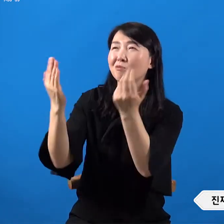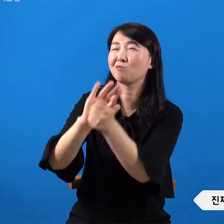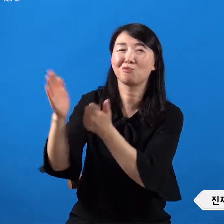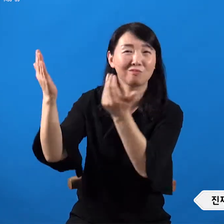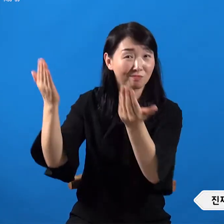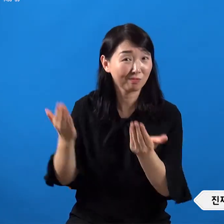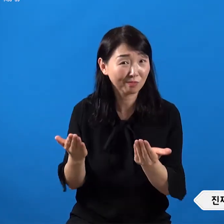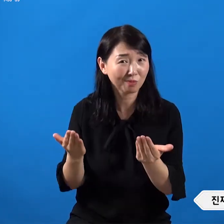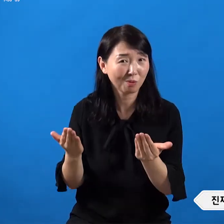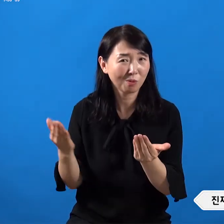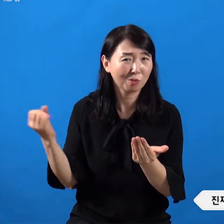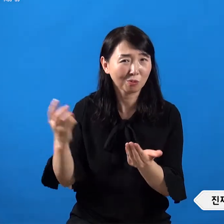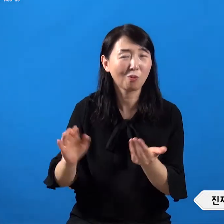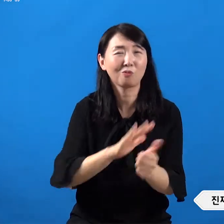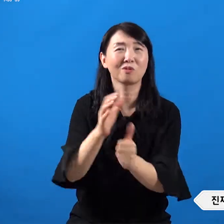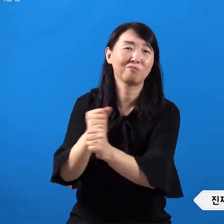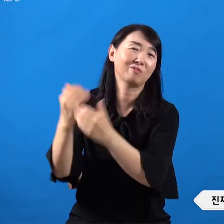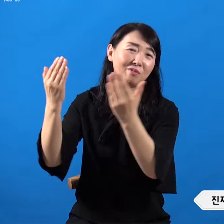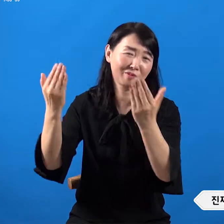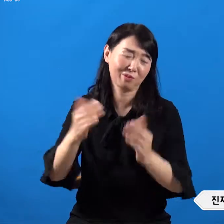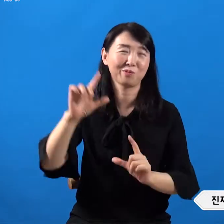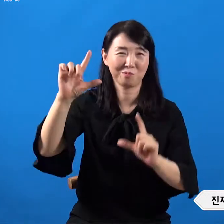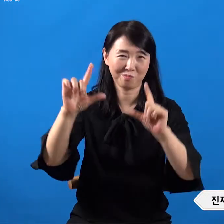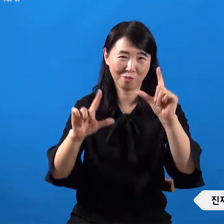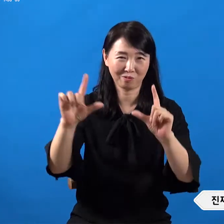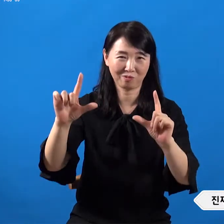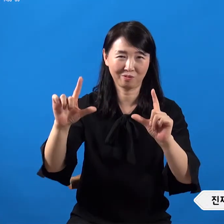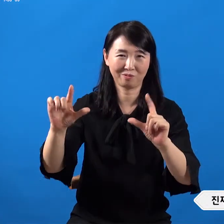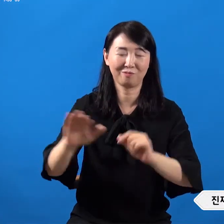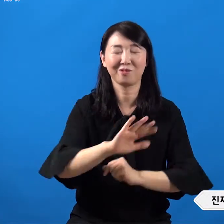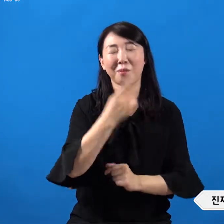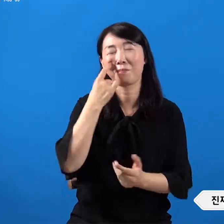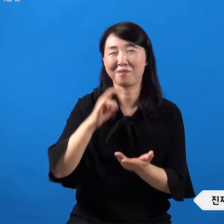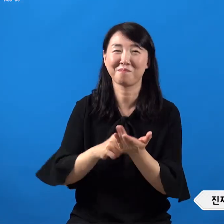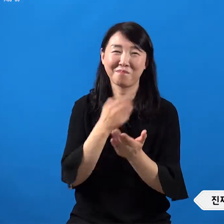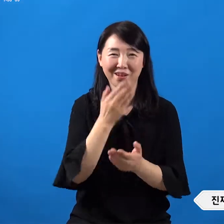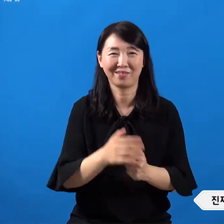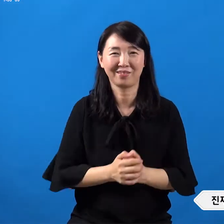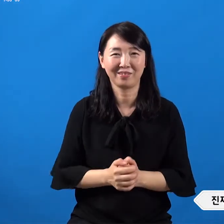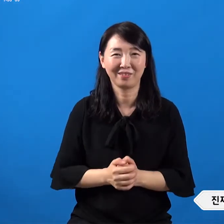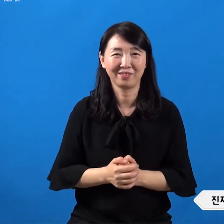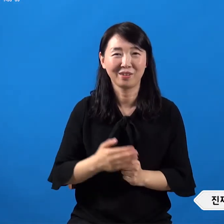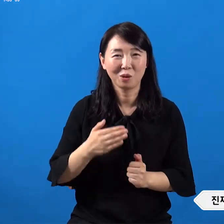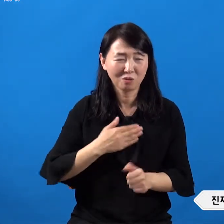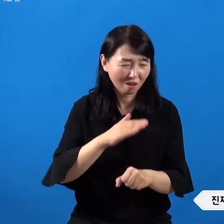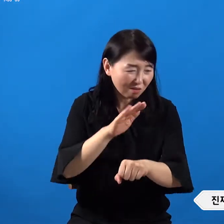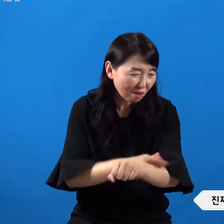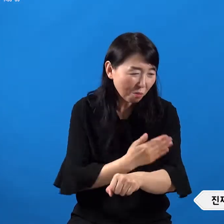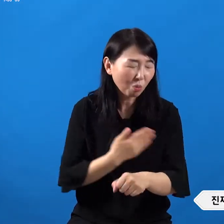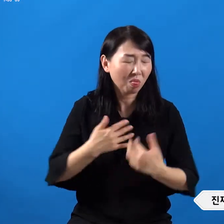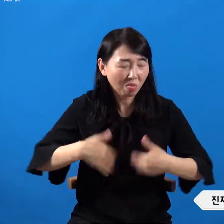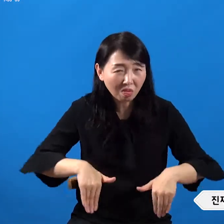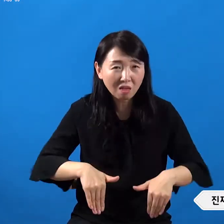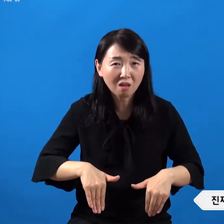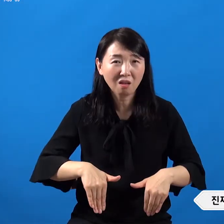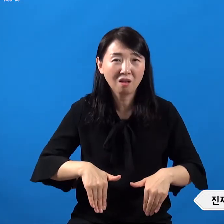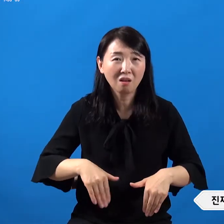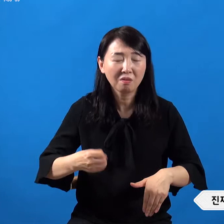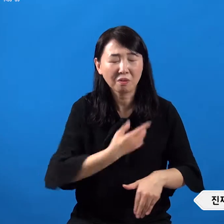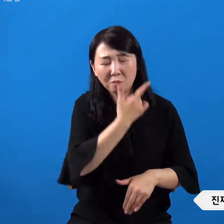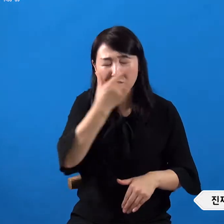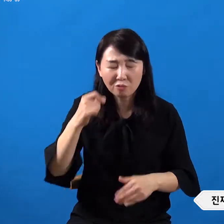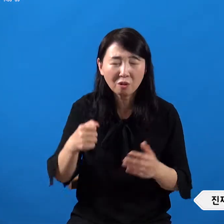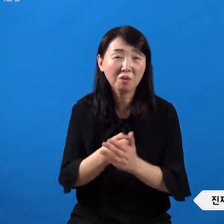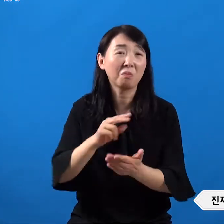만나주시고 위로하시고 우리를 붙잡으시는 모습을 우리는 발견하게 됩니다. 우리의 잘못으로 우리의 연약함,